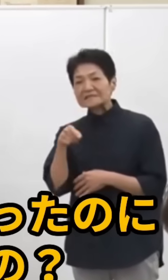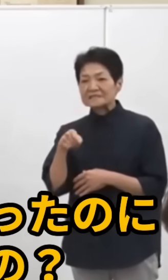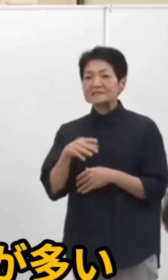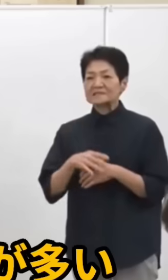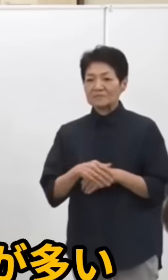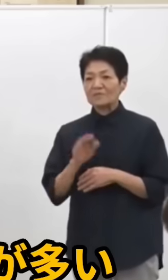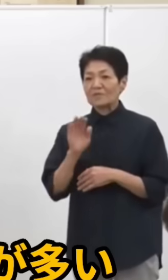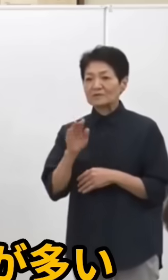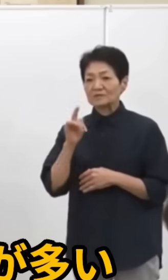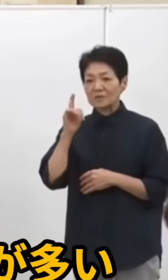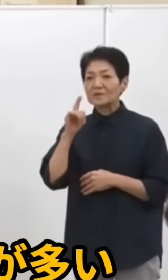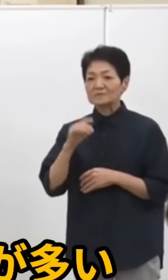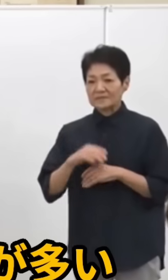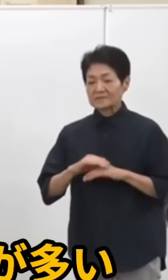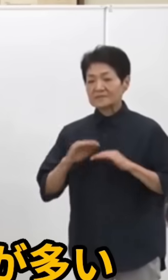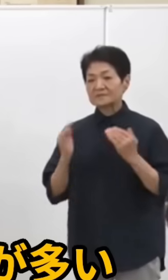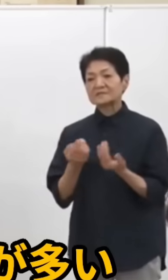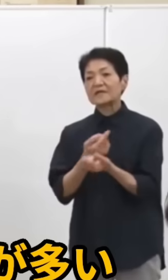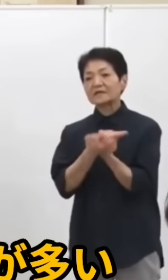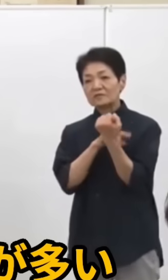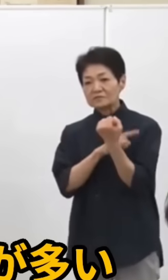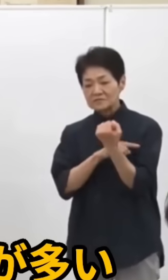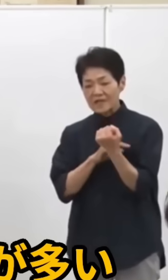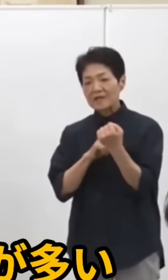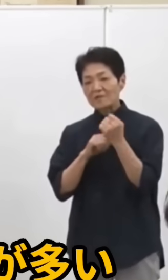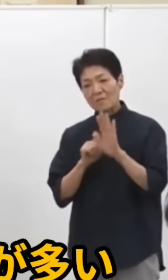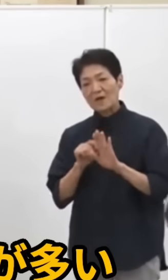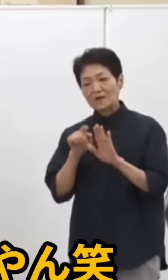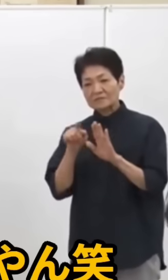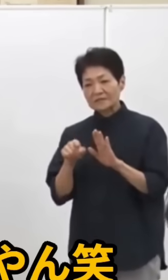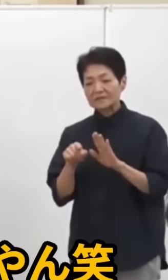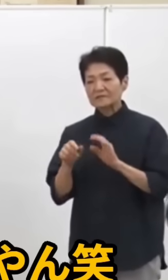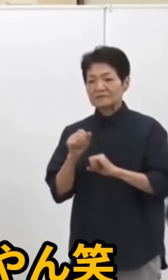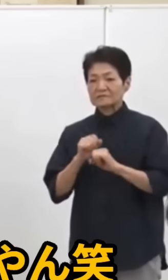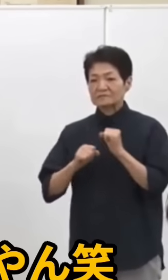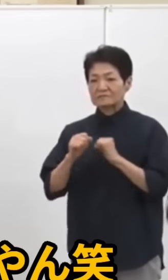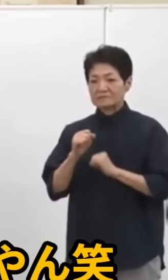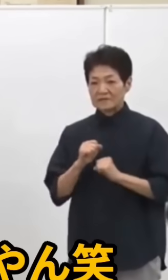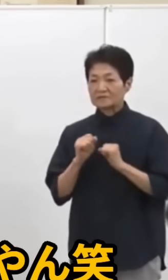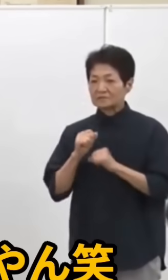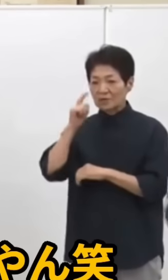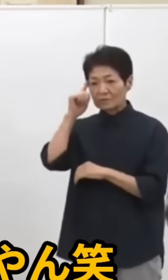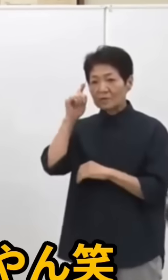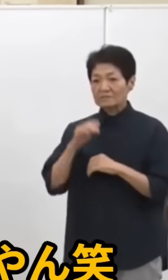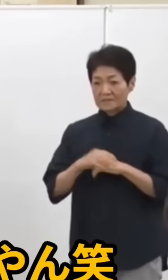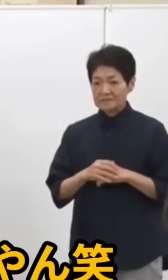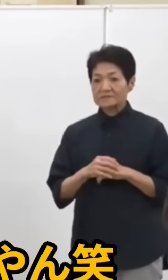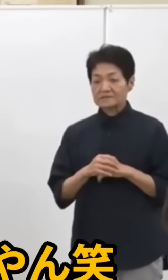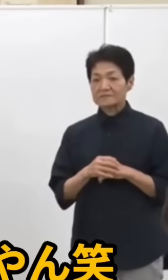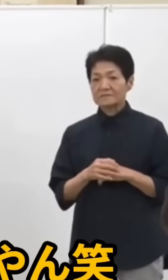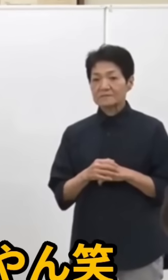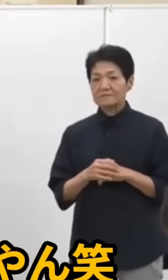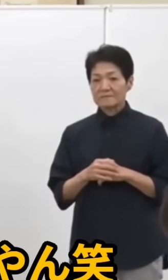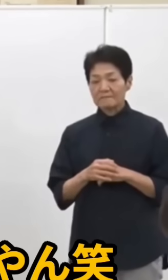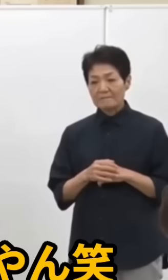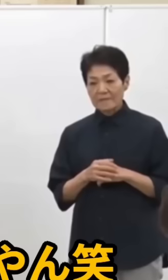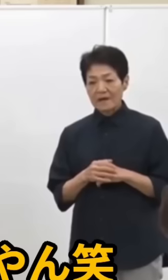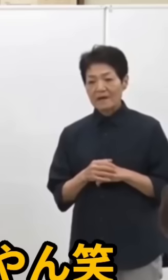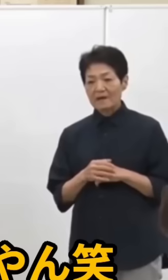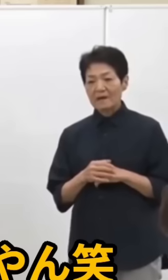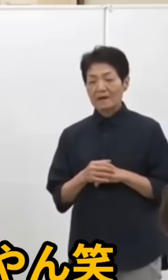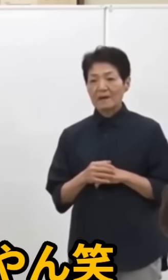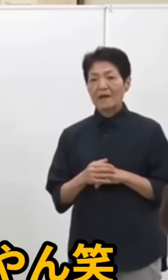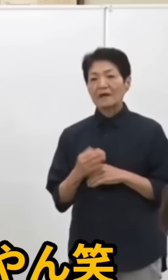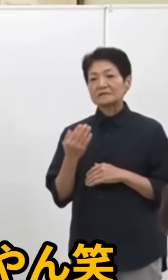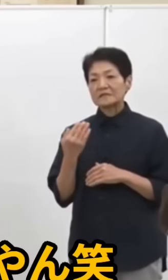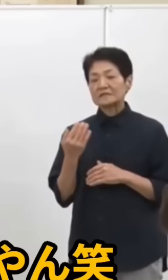んで、全力で前向きに取り組んでもらってると思ってます。で、その上で、いわゆる前提条件に関してですね、税制の部